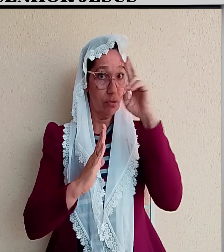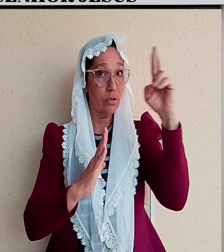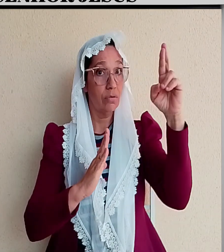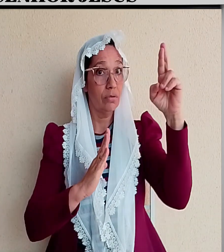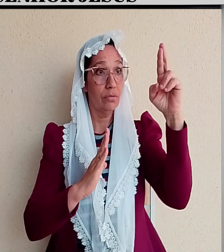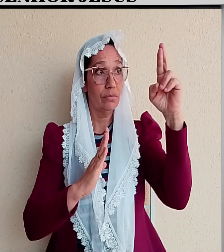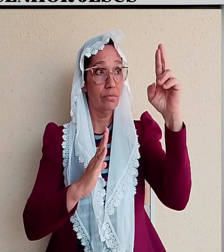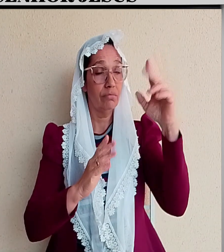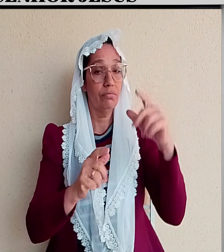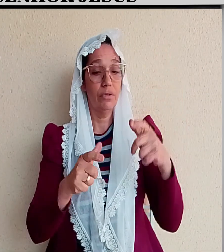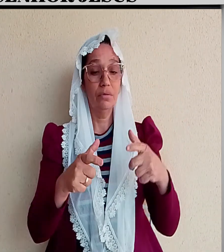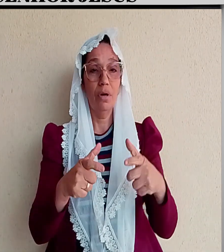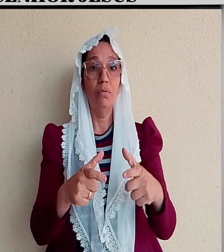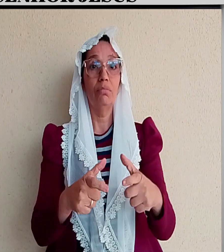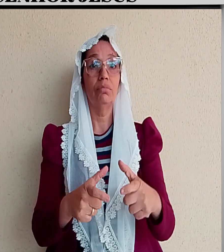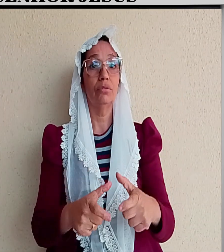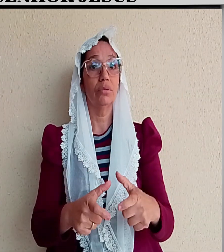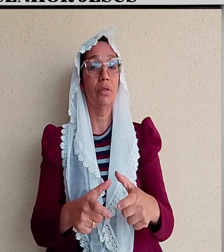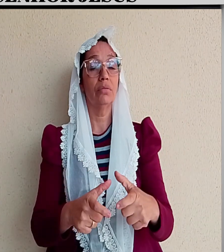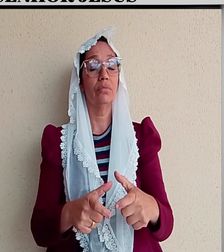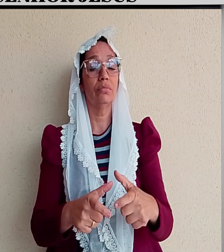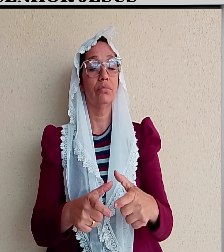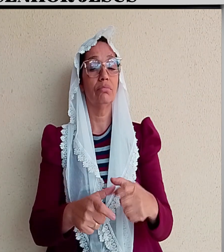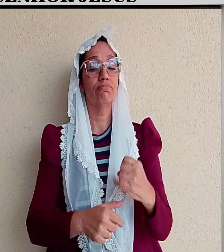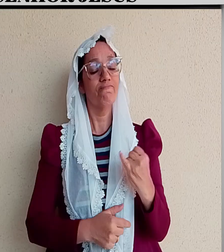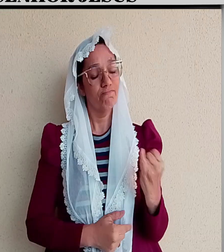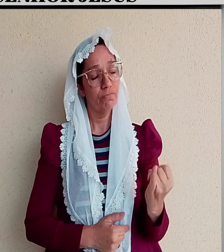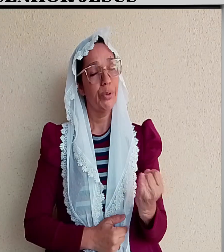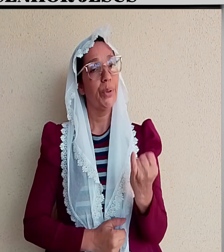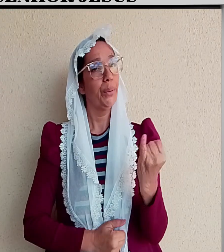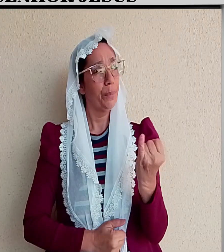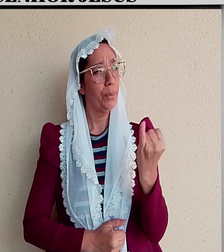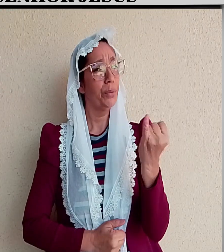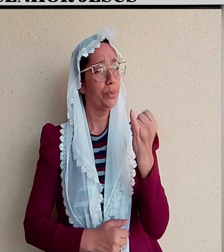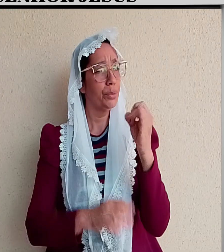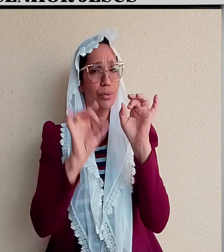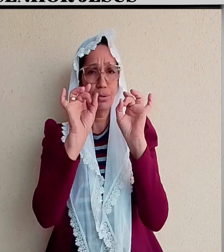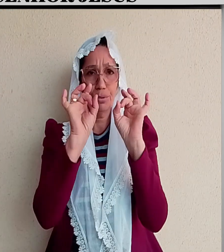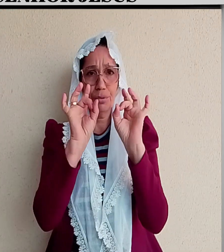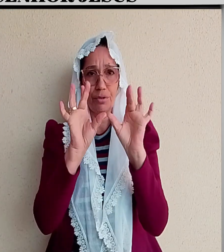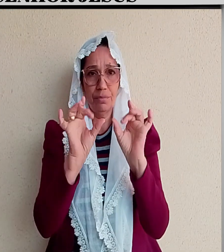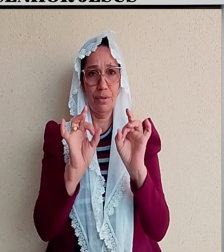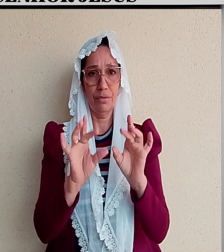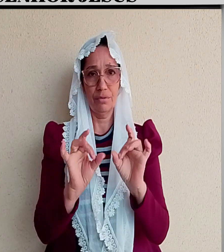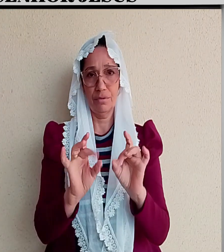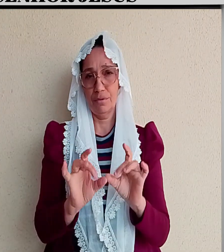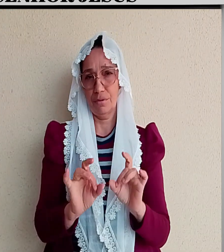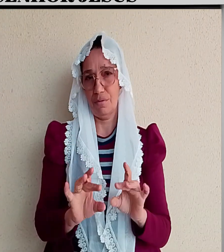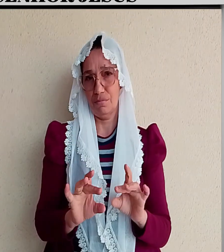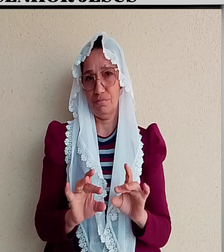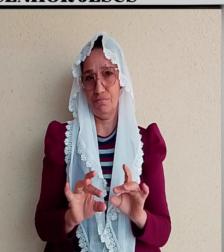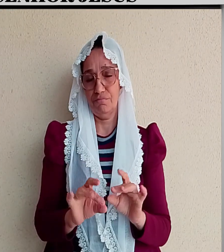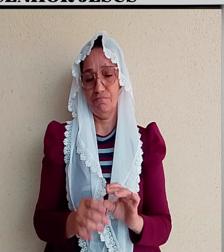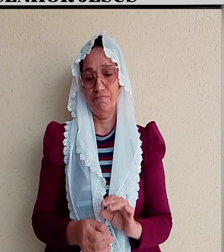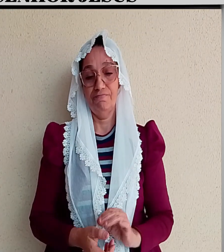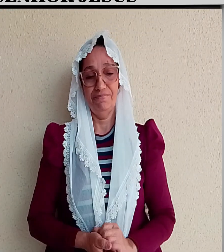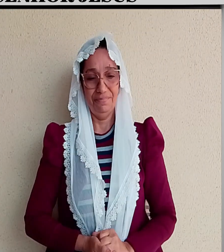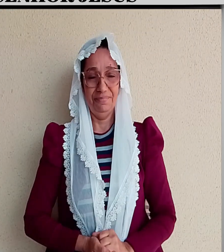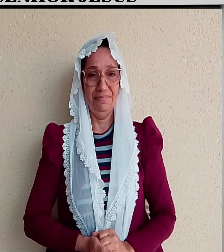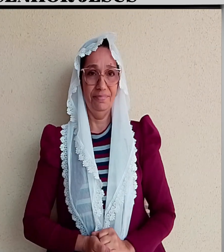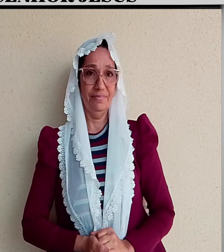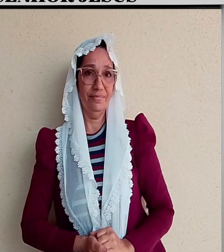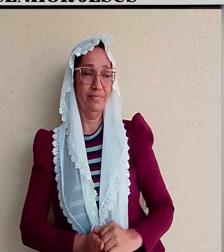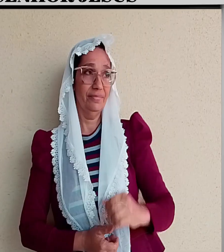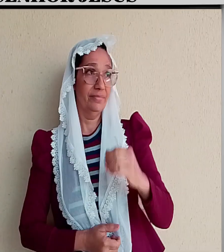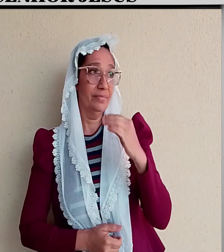aleluia, para melhorar na presença do Senhor. Para perguntar para Ele aonde que precisamos melhorar, o que Tu requer de